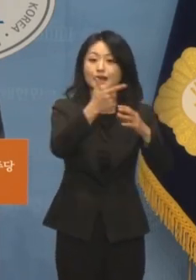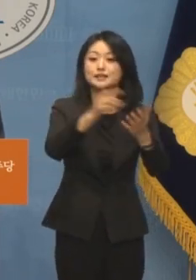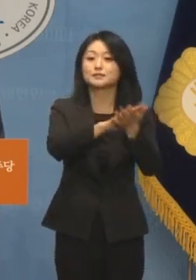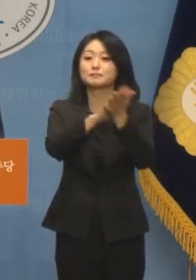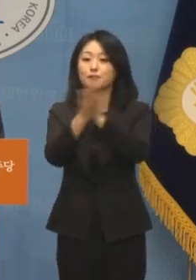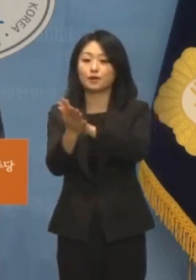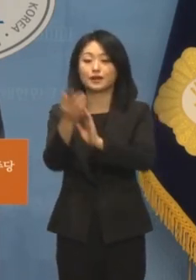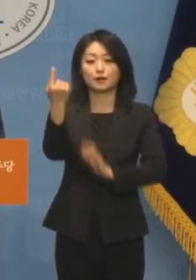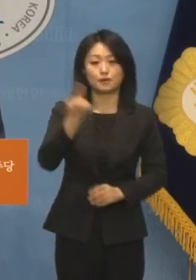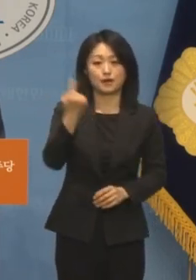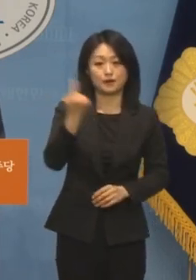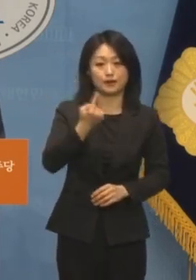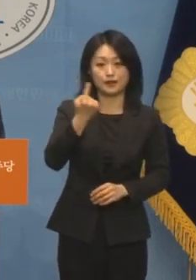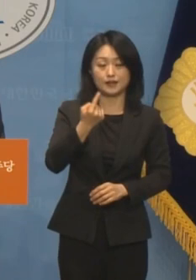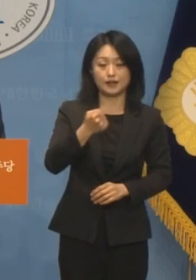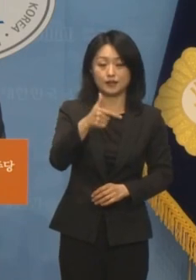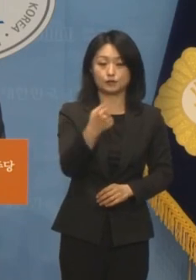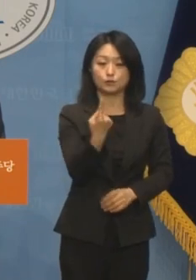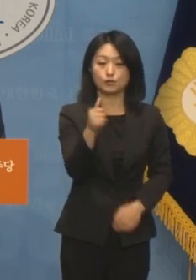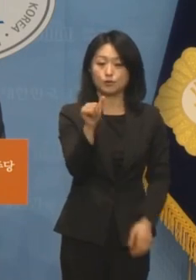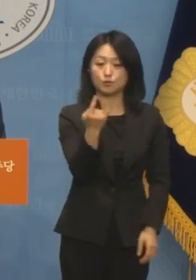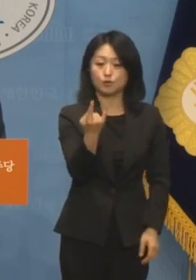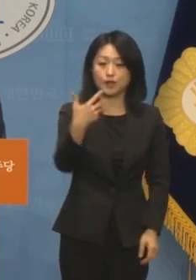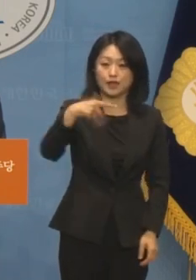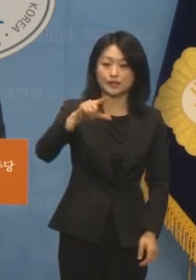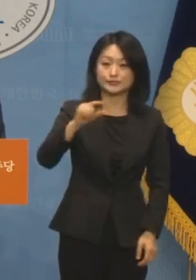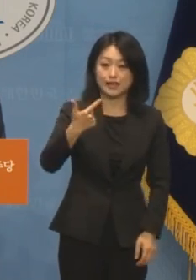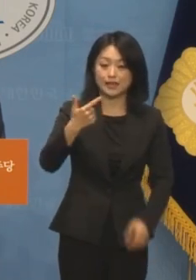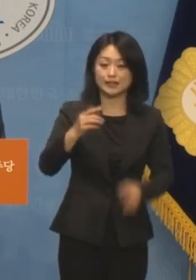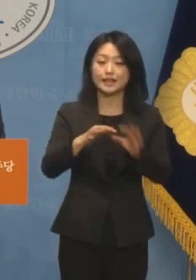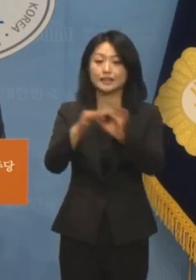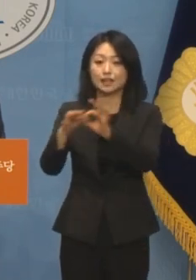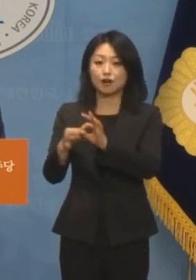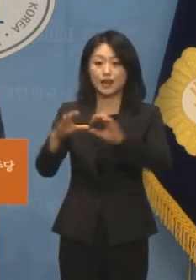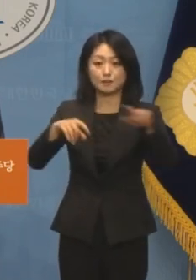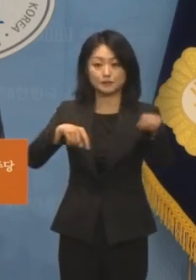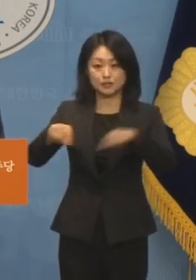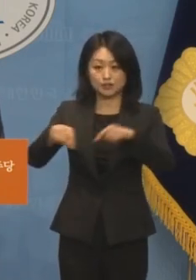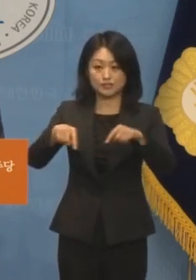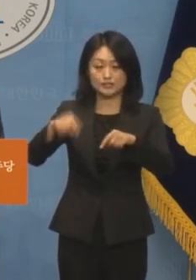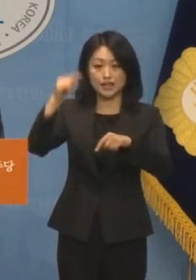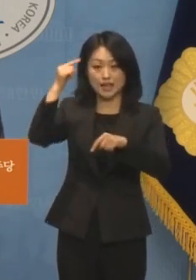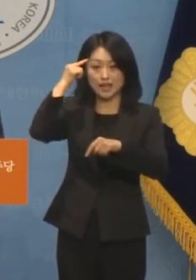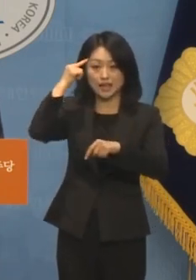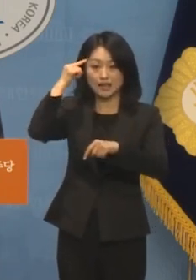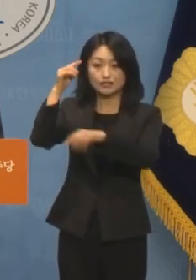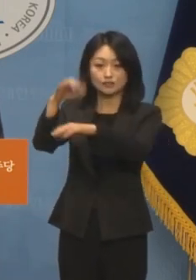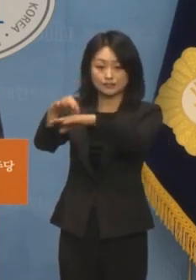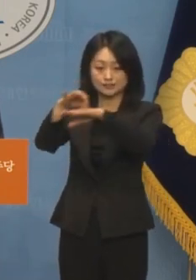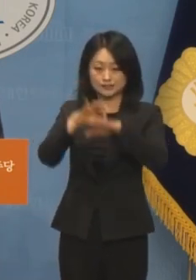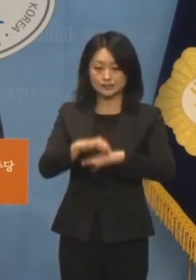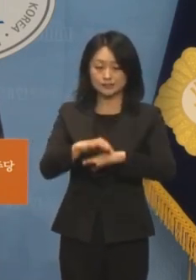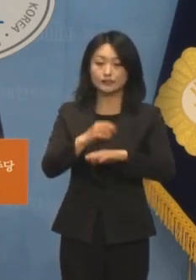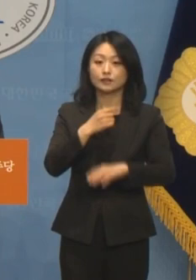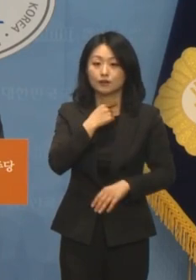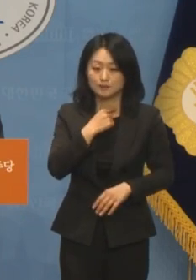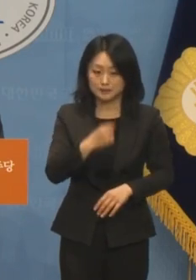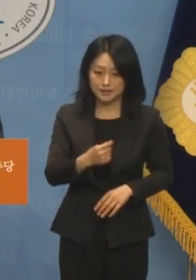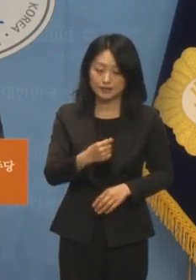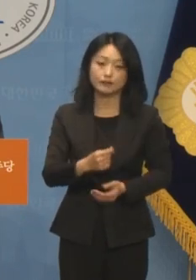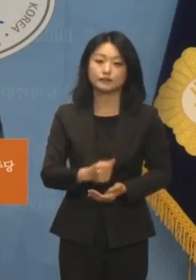보여주려 했던 노회찬 대표님의 연합정치를 그 정치의 뜻을 이어가도록